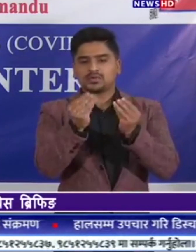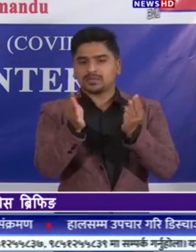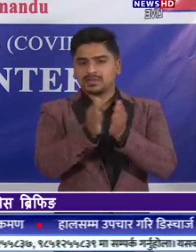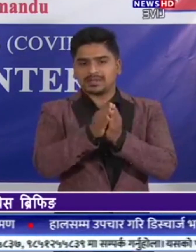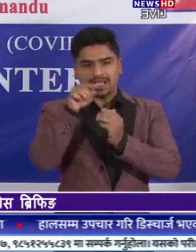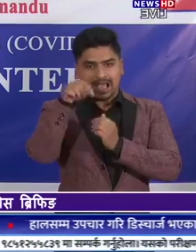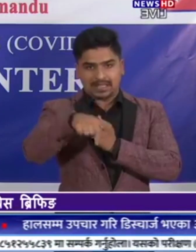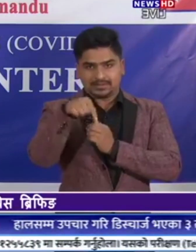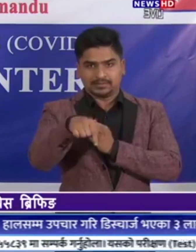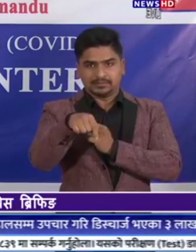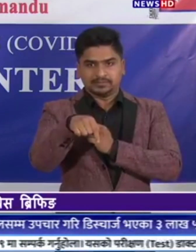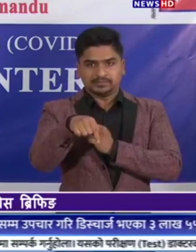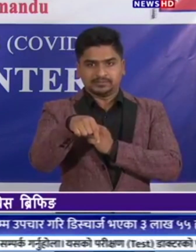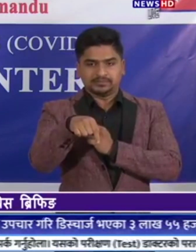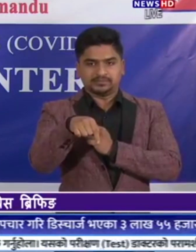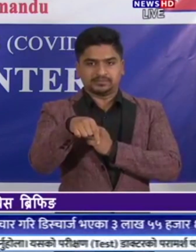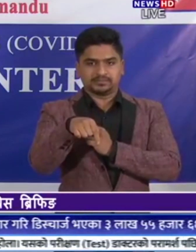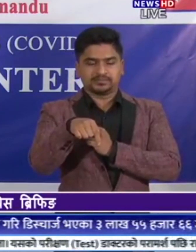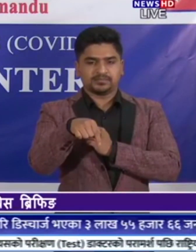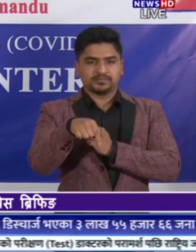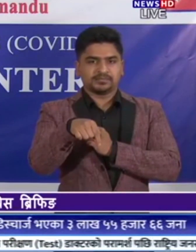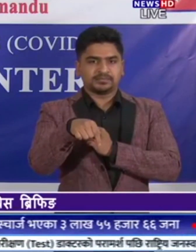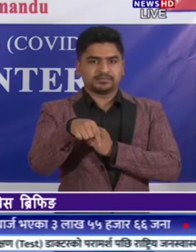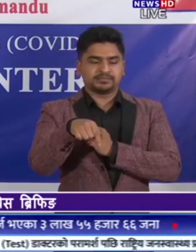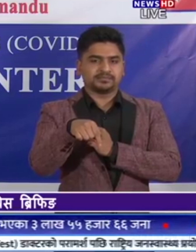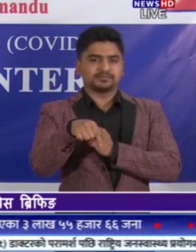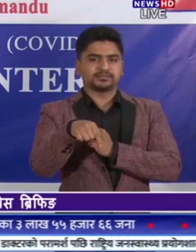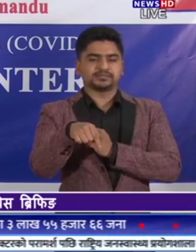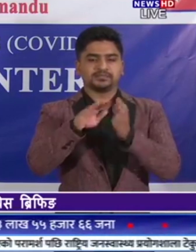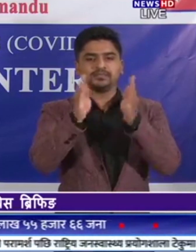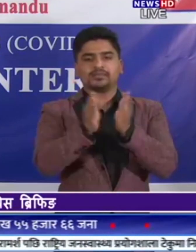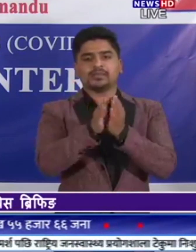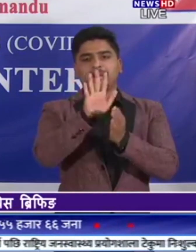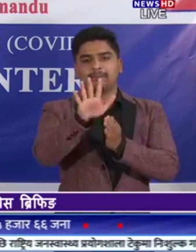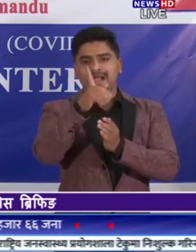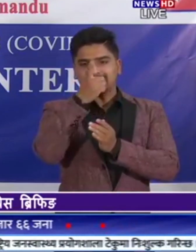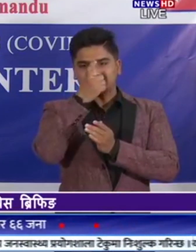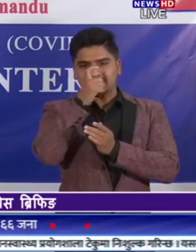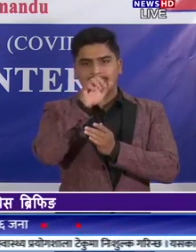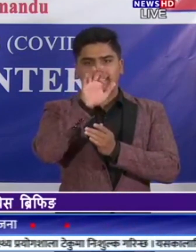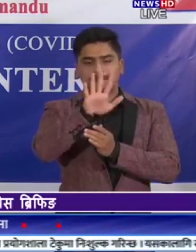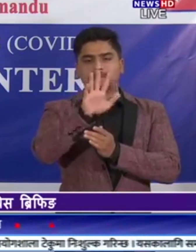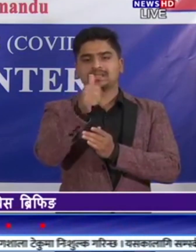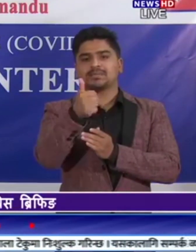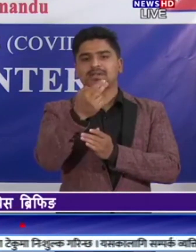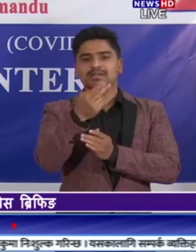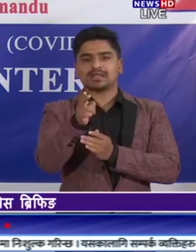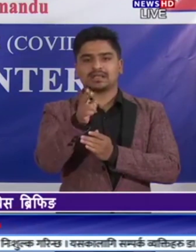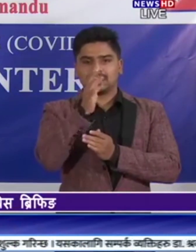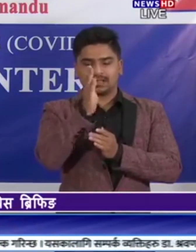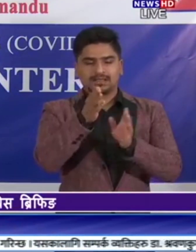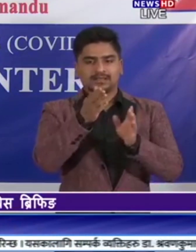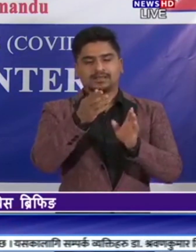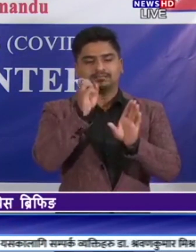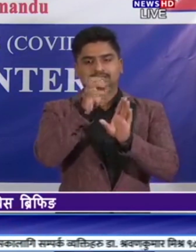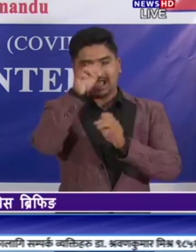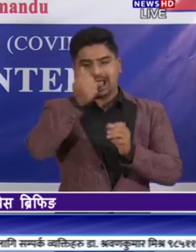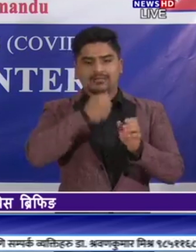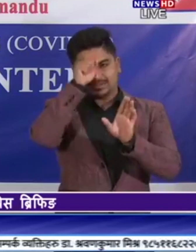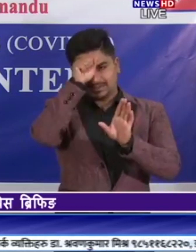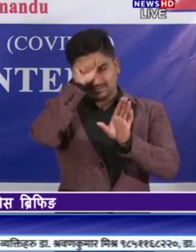भाख